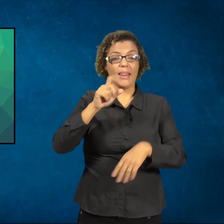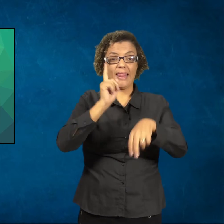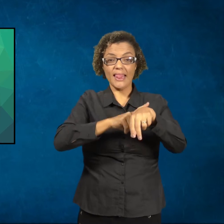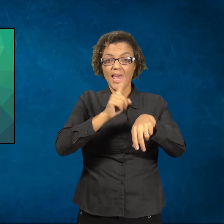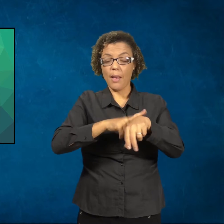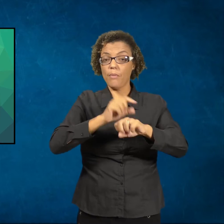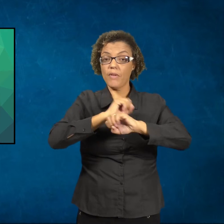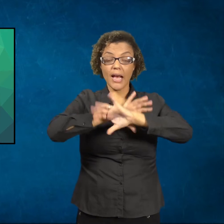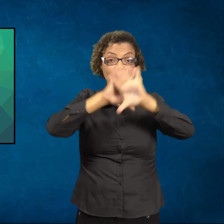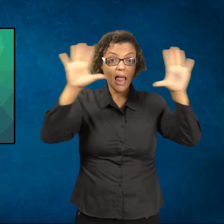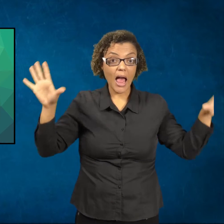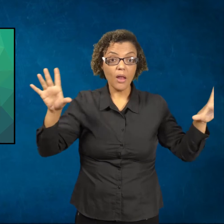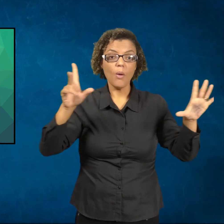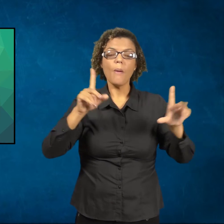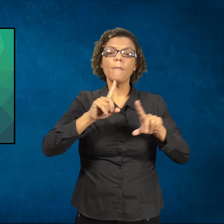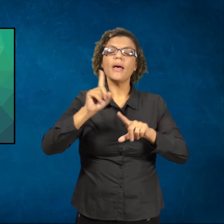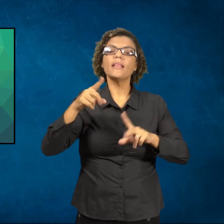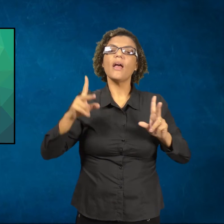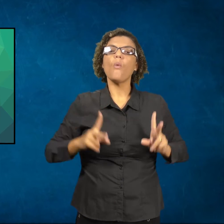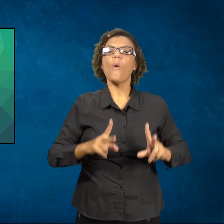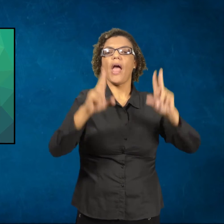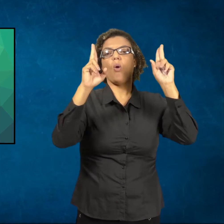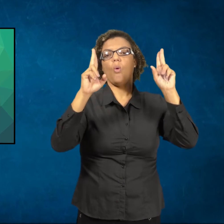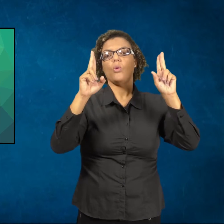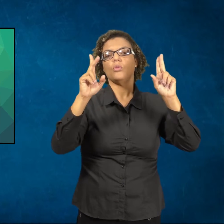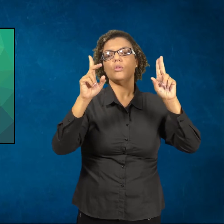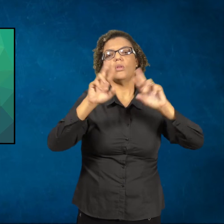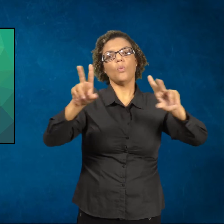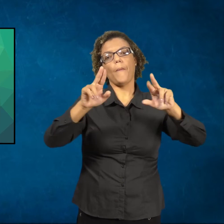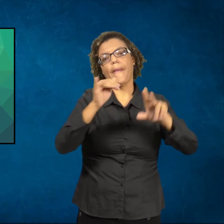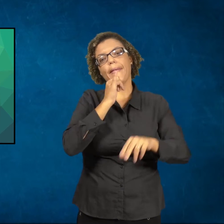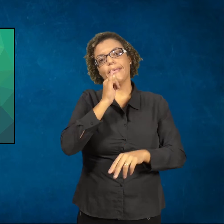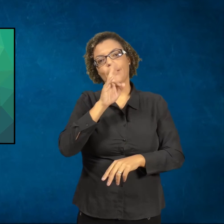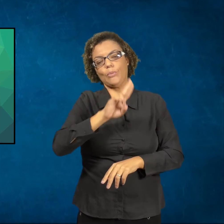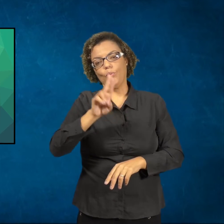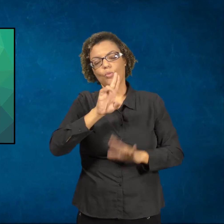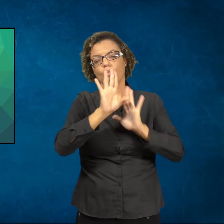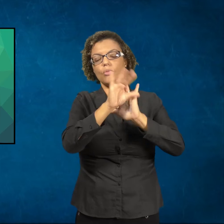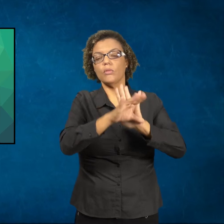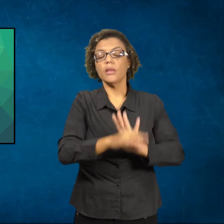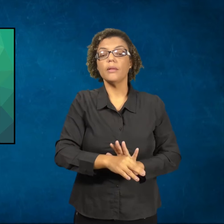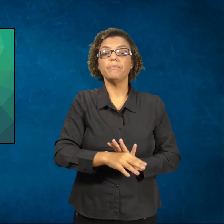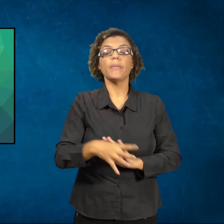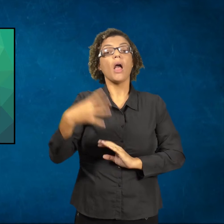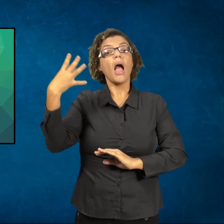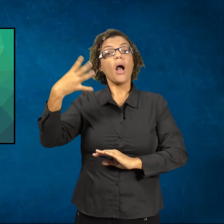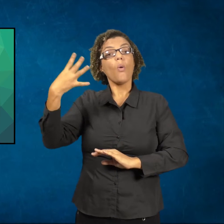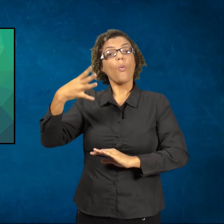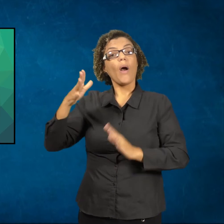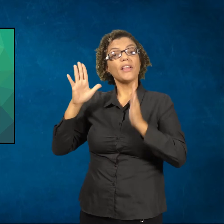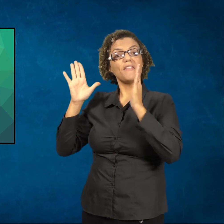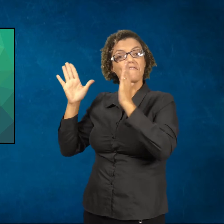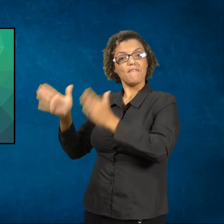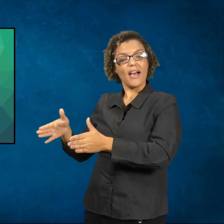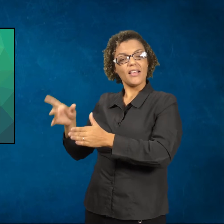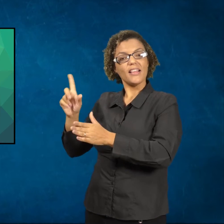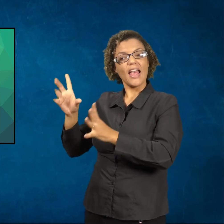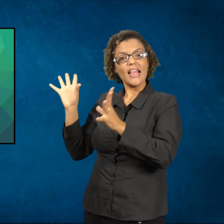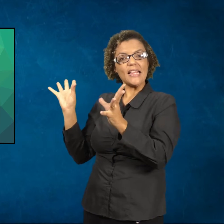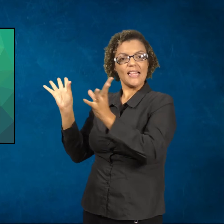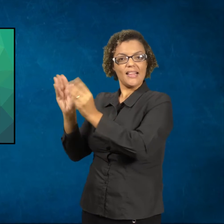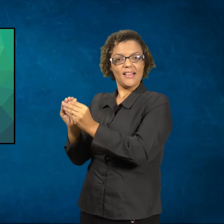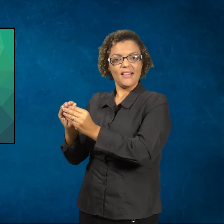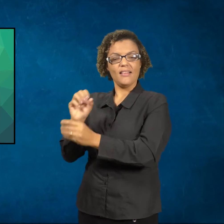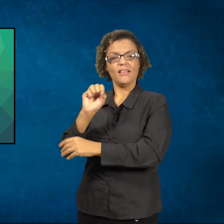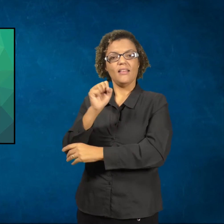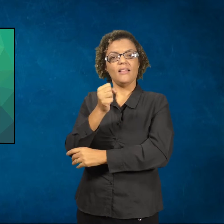recorte, não é o exemplo da utilização do conceito. E a quarta e última fase, que é a fase de síntese, aí sim